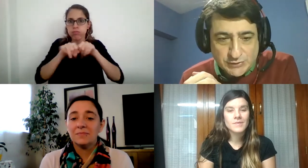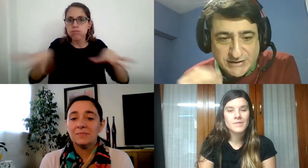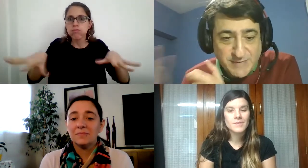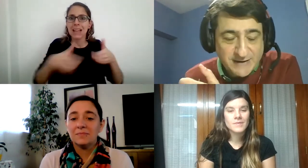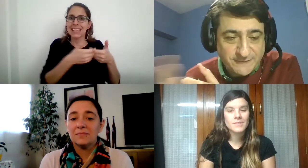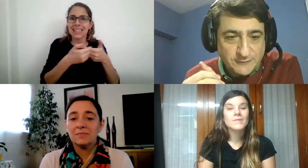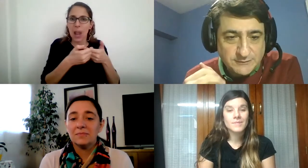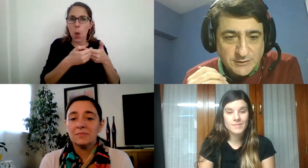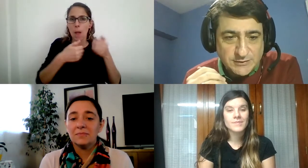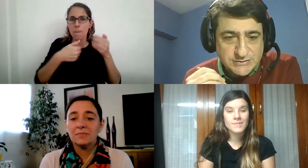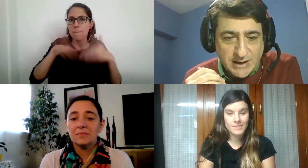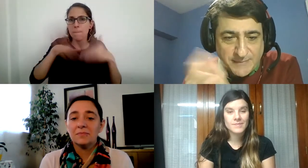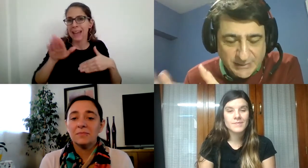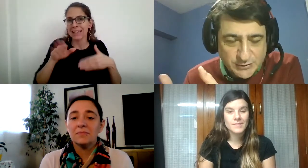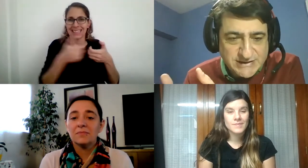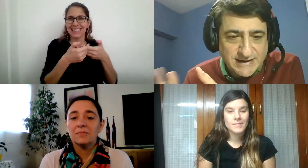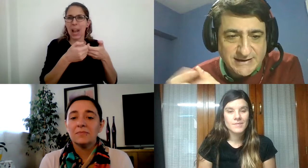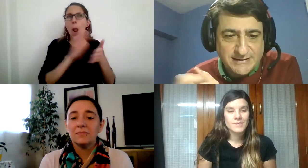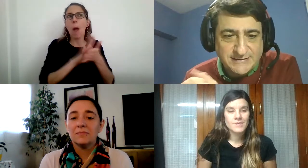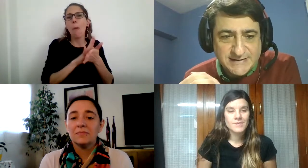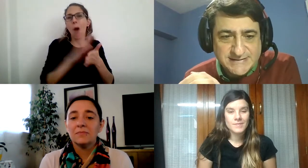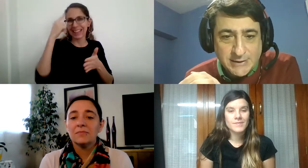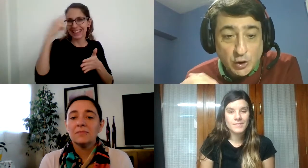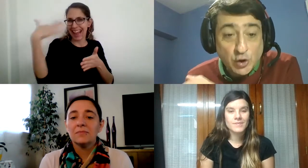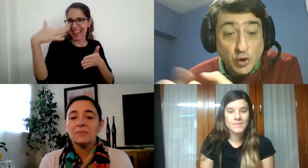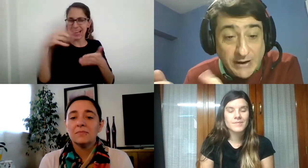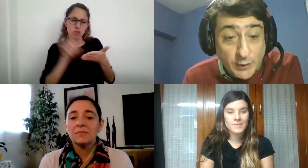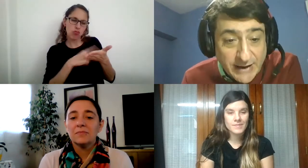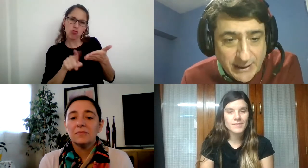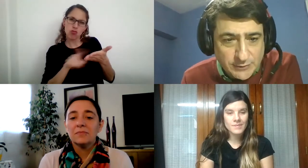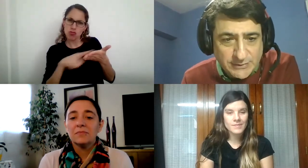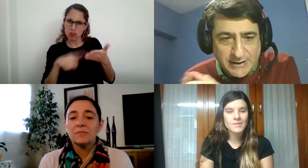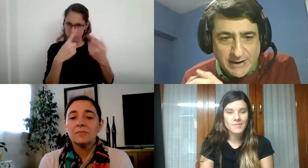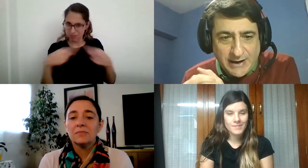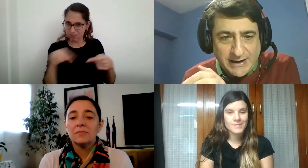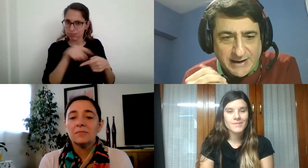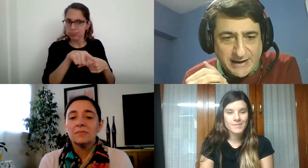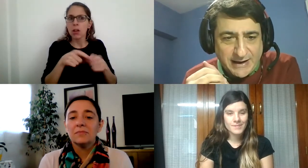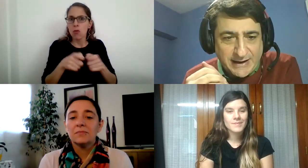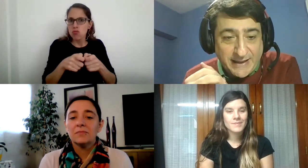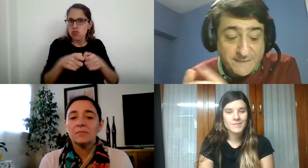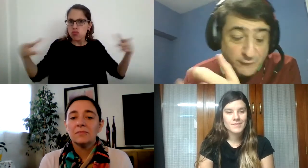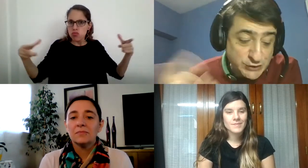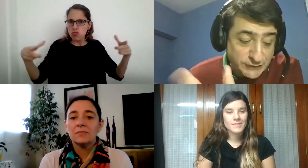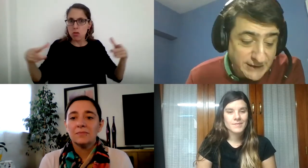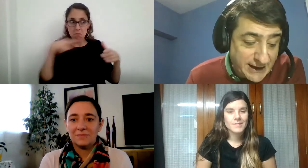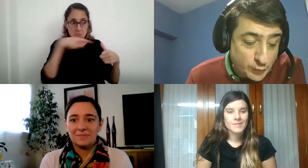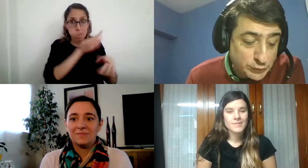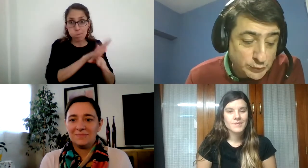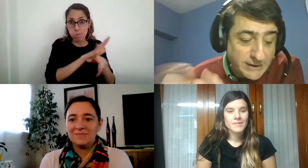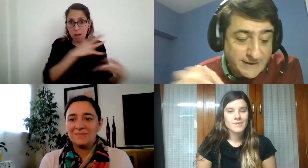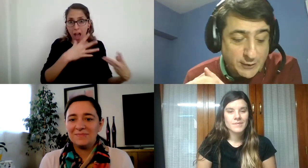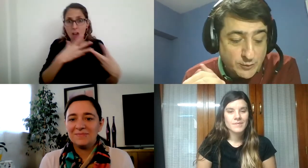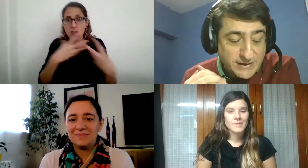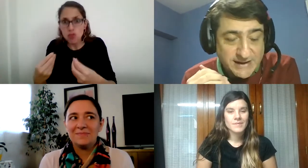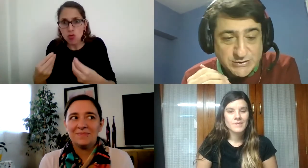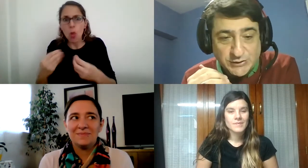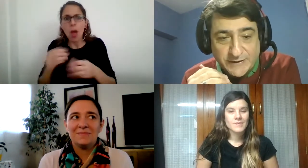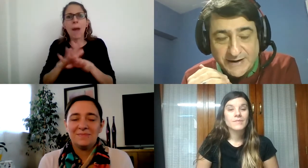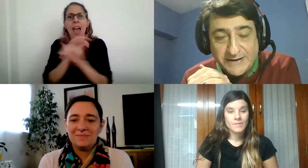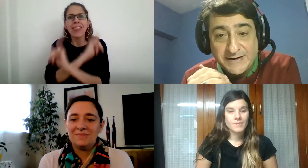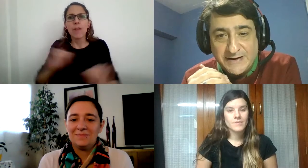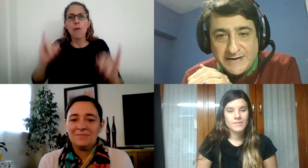los smartphones, los aparatos inteligentes, colaboraron a la difusión de la cultura de la